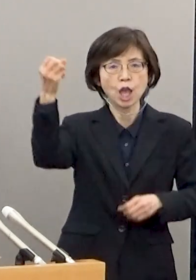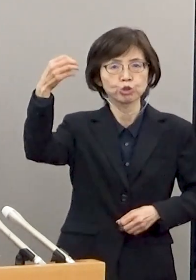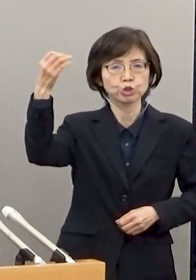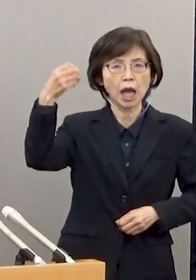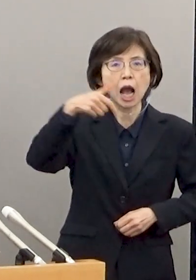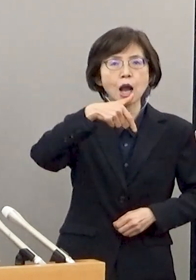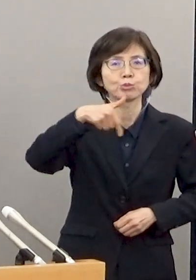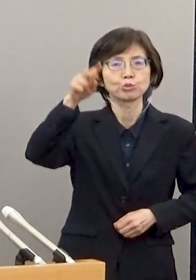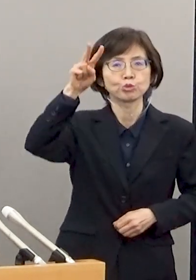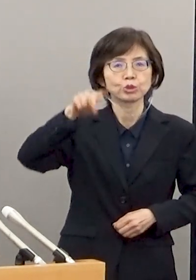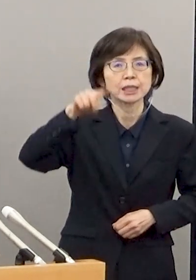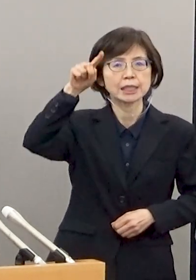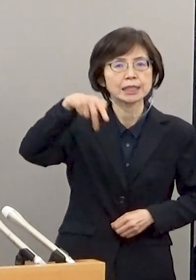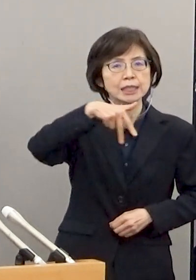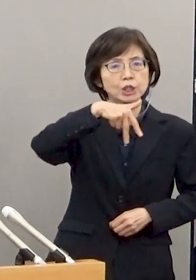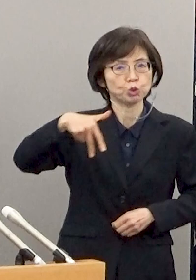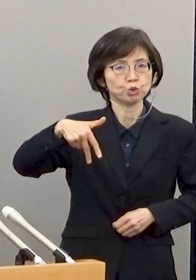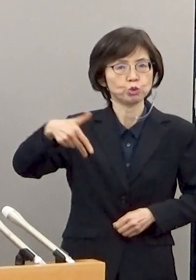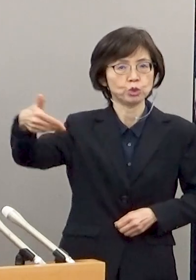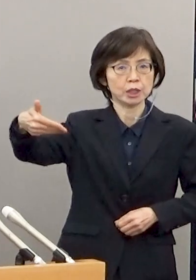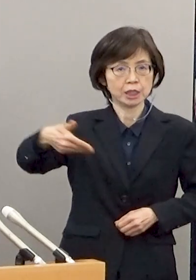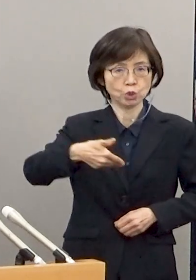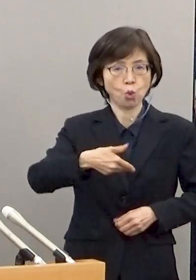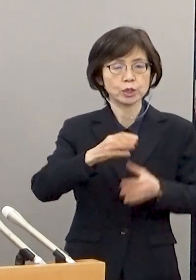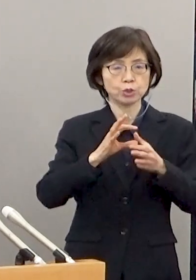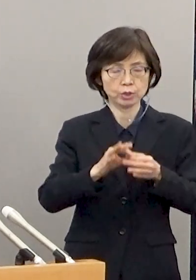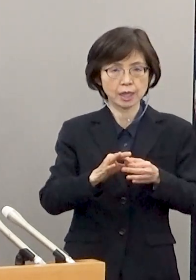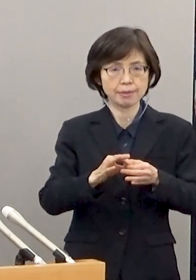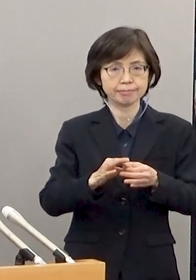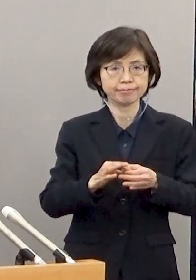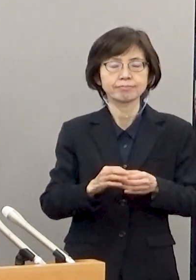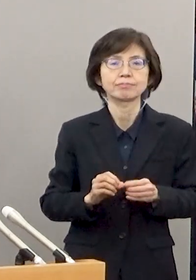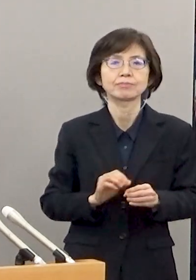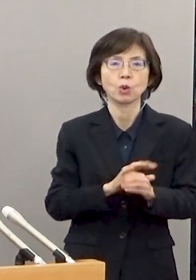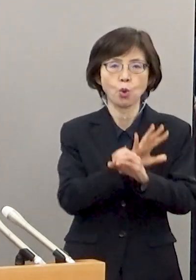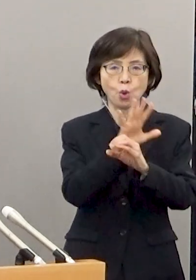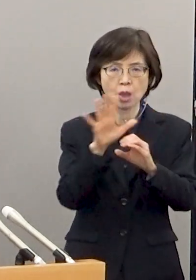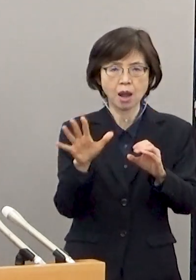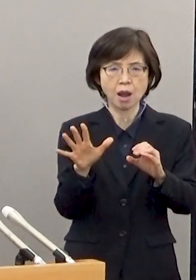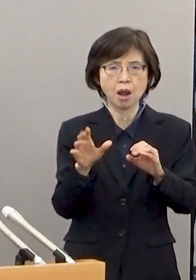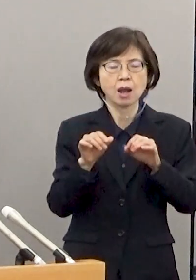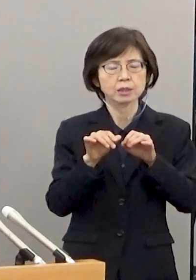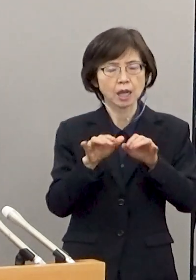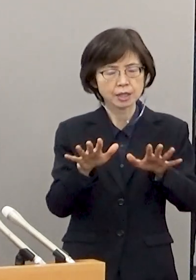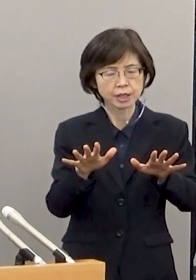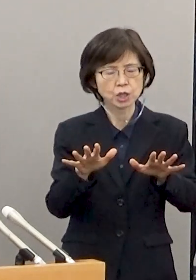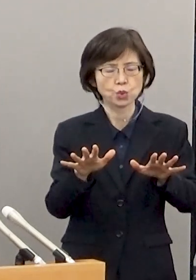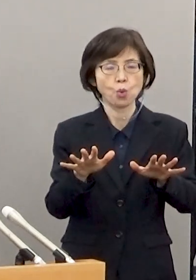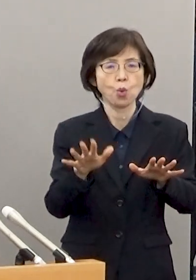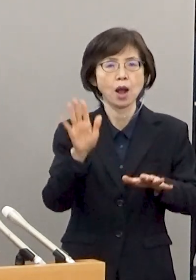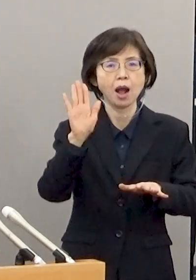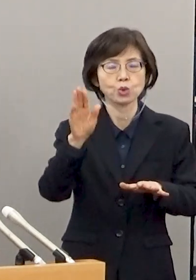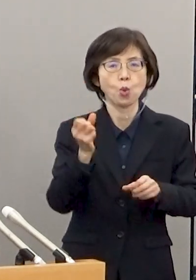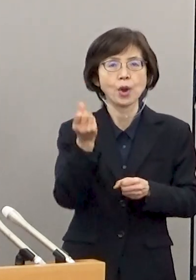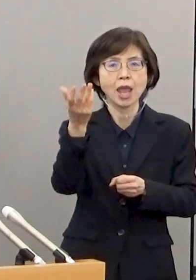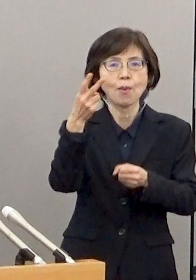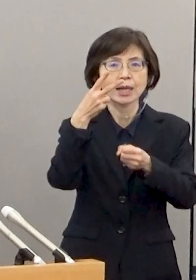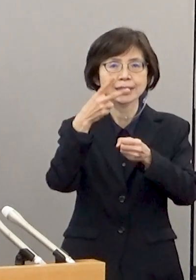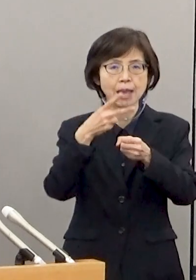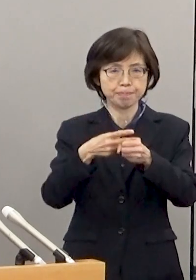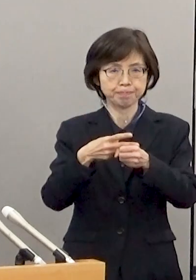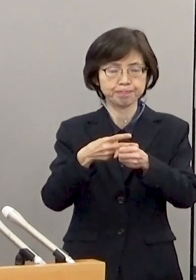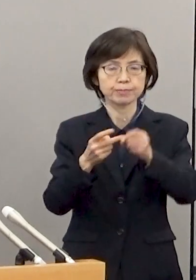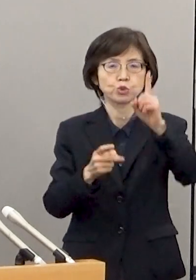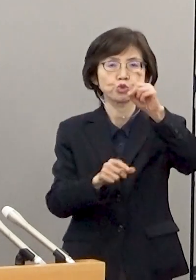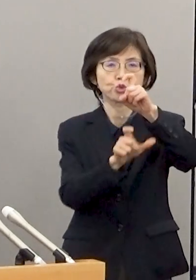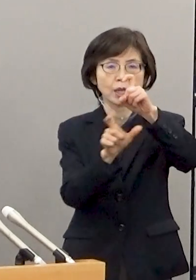港についてのお知らせとなります。新型コロナウイルス感染症の蔓延後、令和2年10